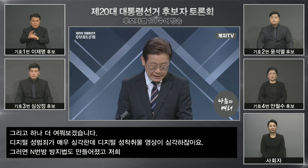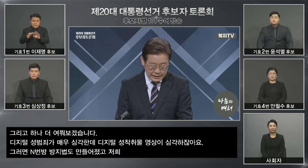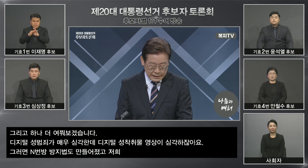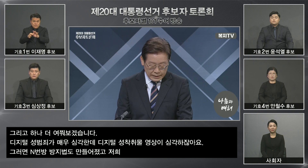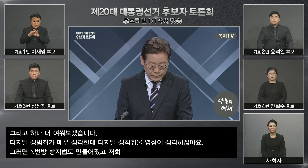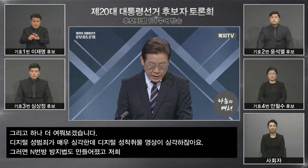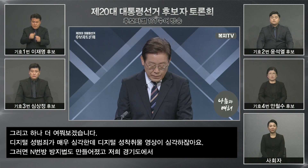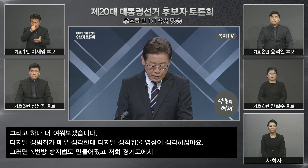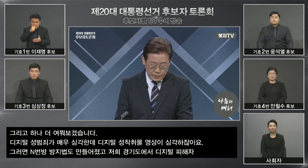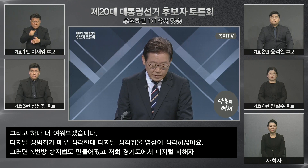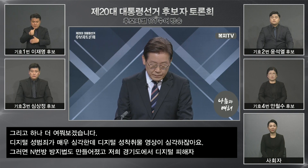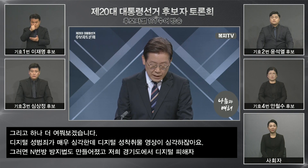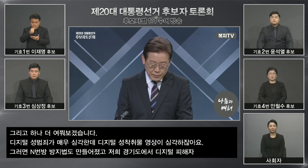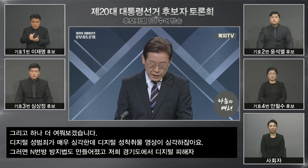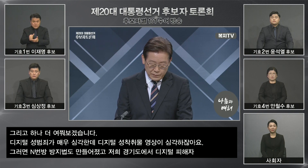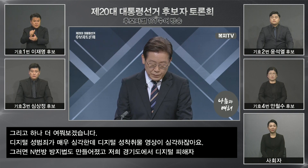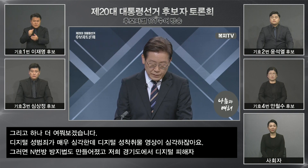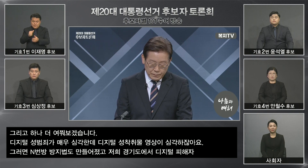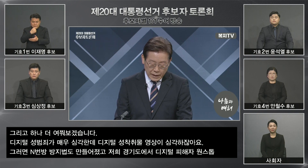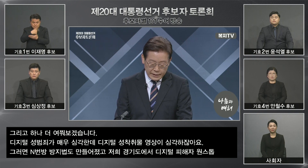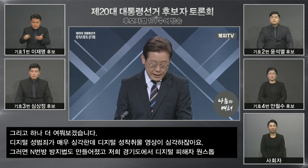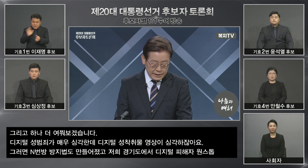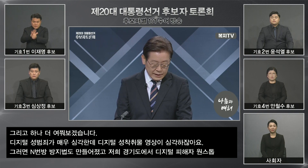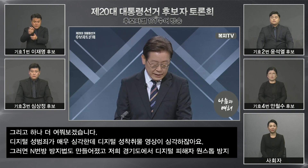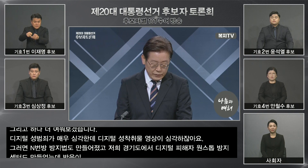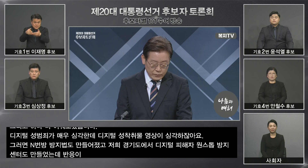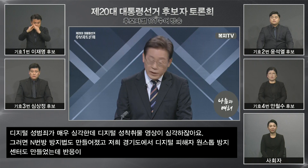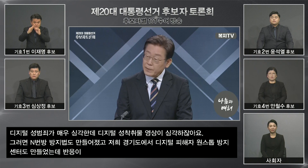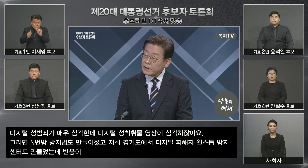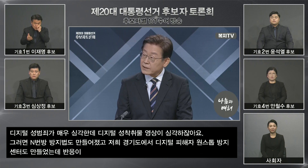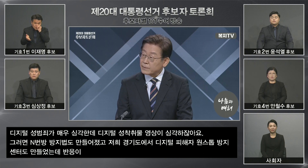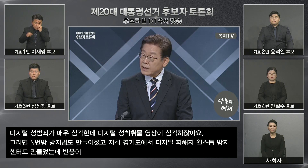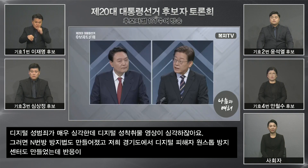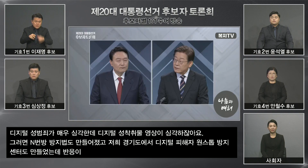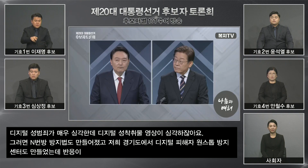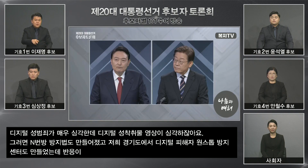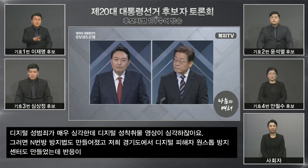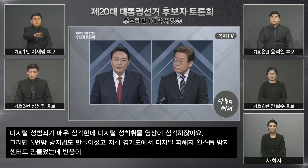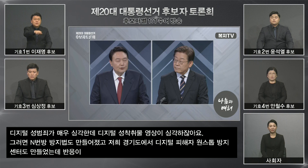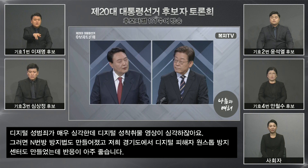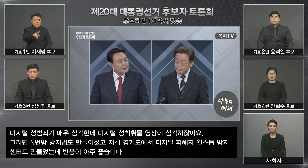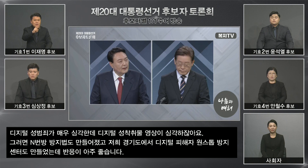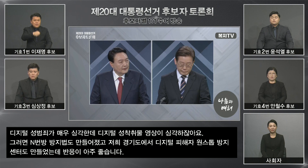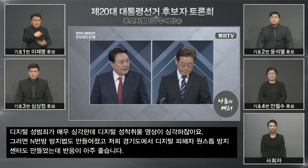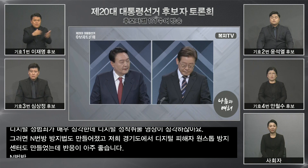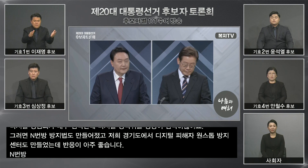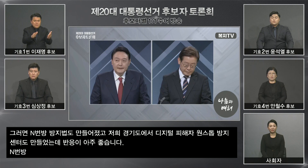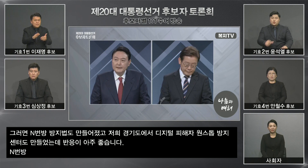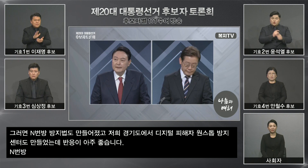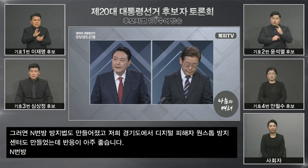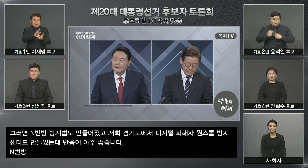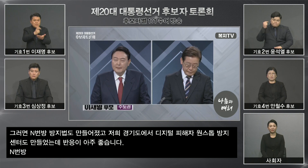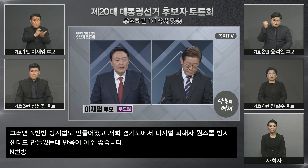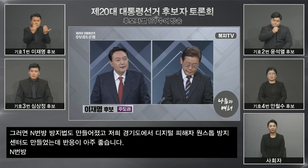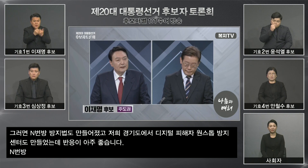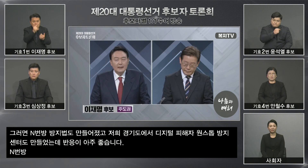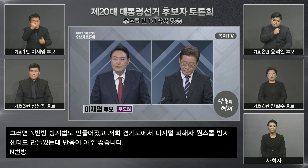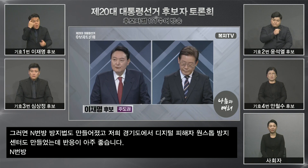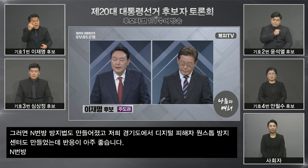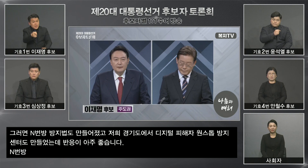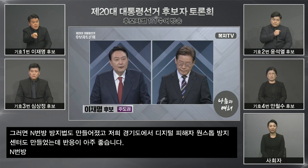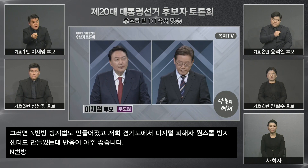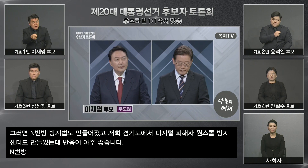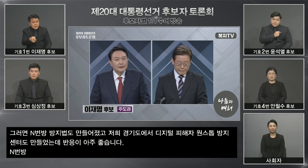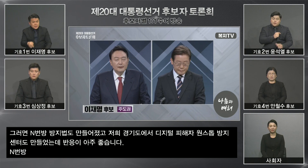좋습니다. N번방 방지법 반대하시잖아요. 왜 반대하십니까? 더 철저하게 방지를